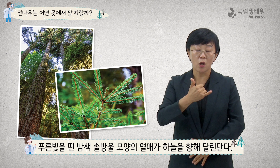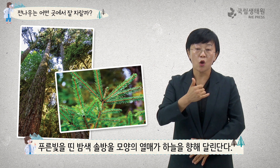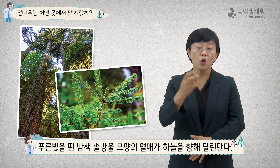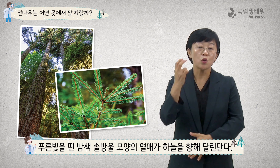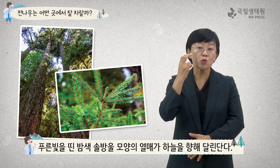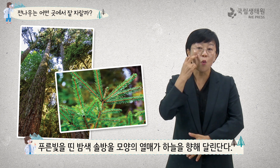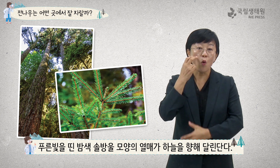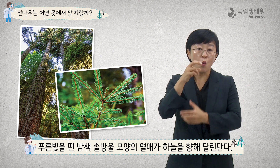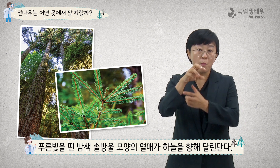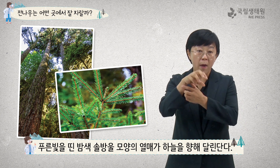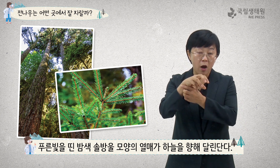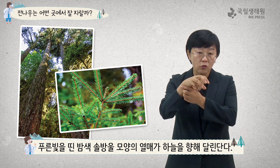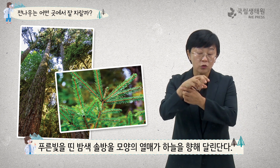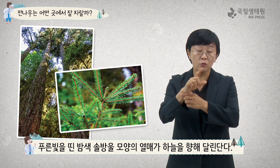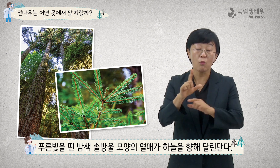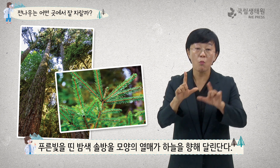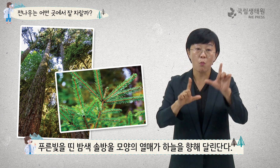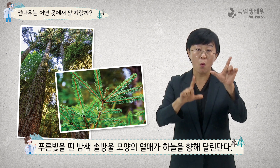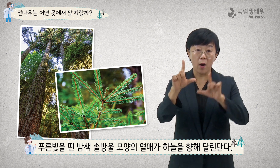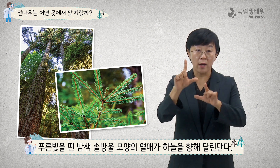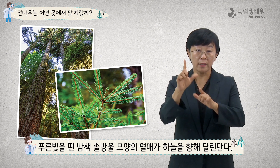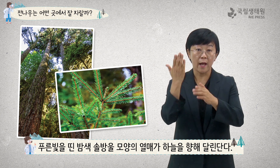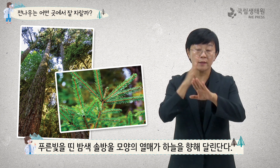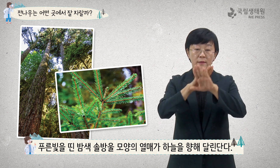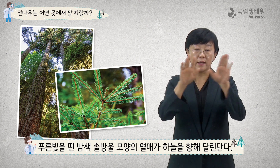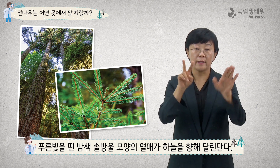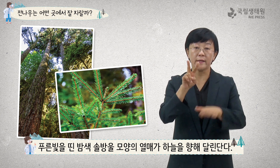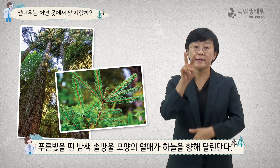열매가 하늘을 향해 달린단다.